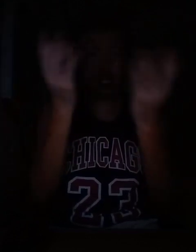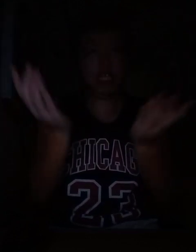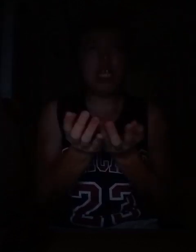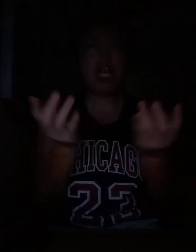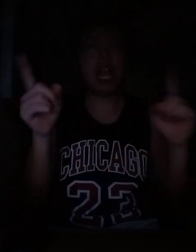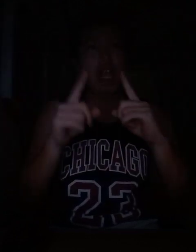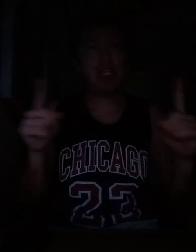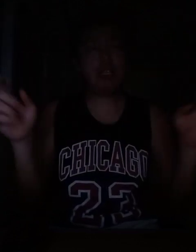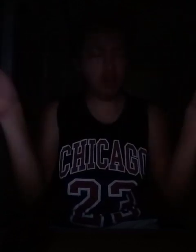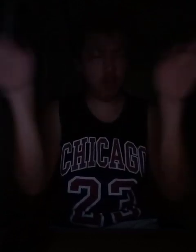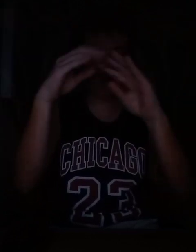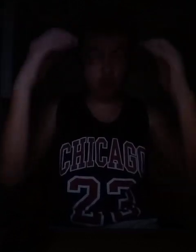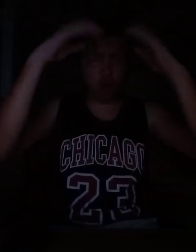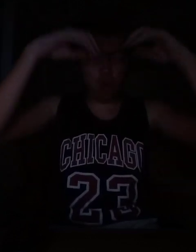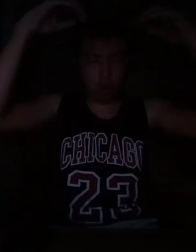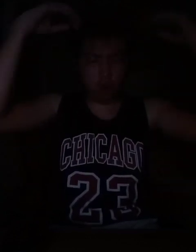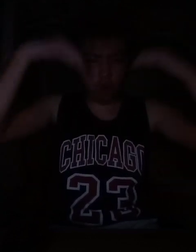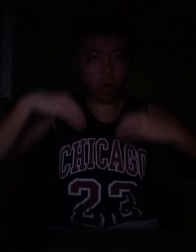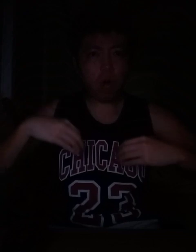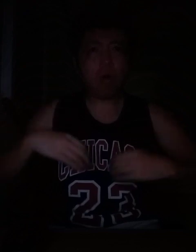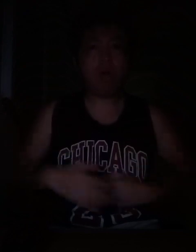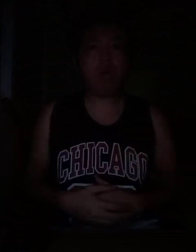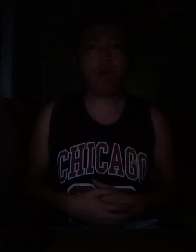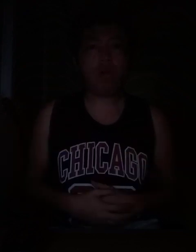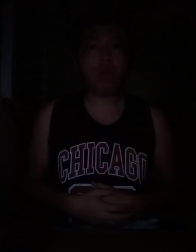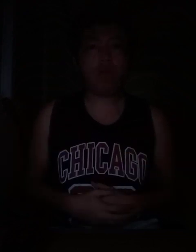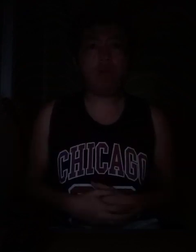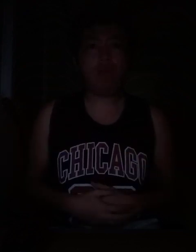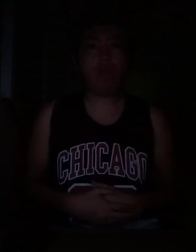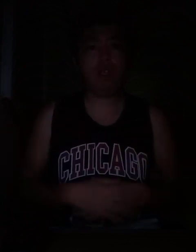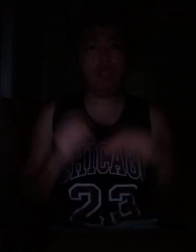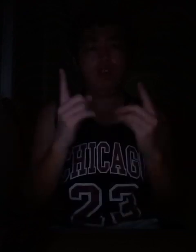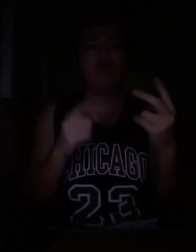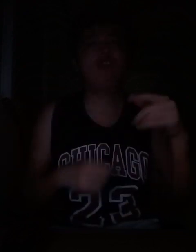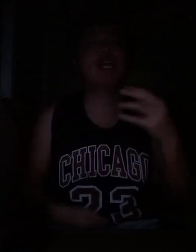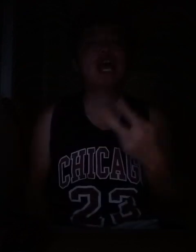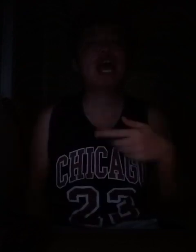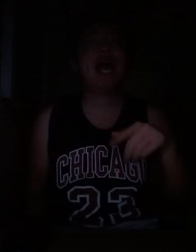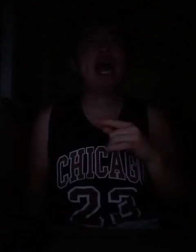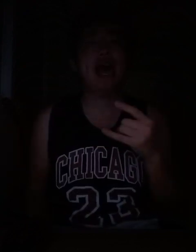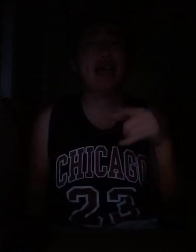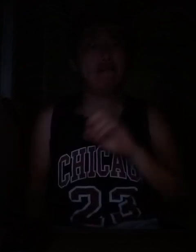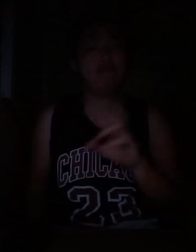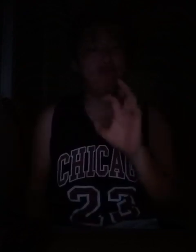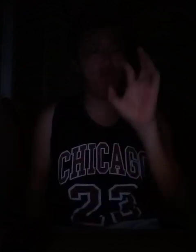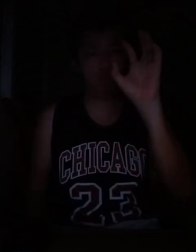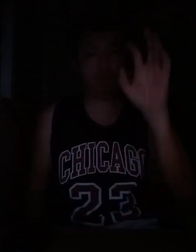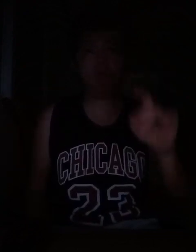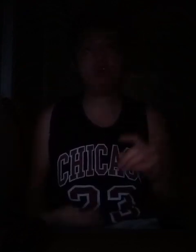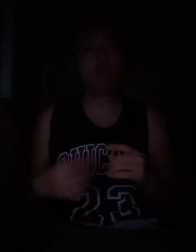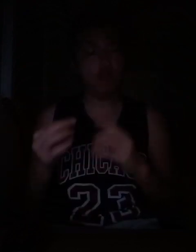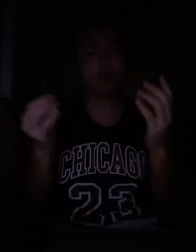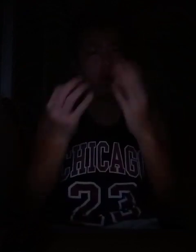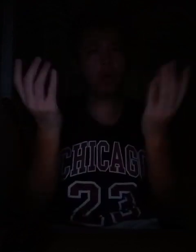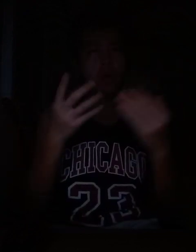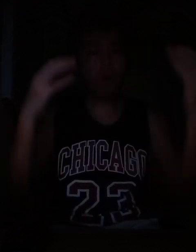한 달째 열대야가 나타나고 있습니다. 제6호 태풍 카눈이 북상하면서 덥고 습한 공기를